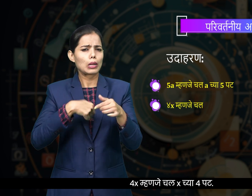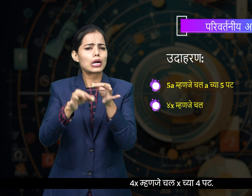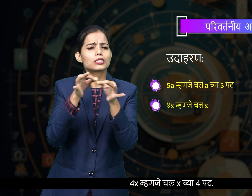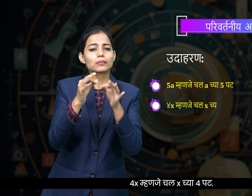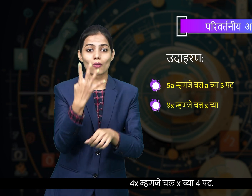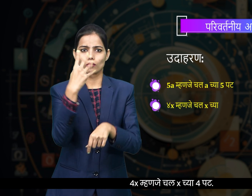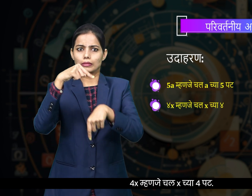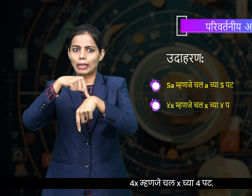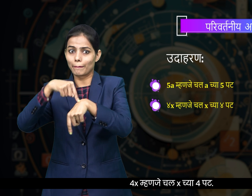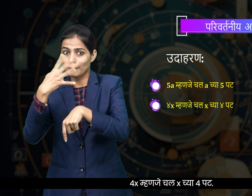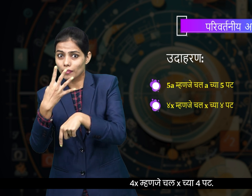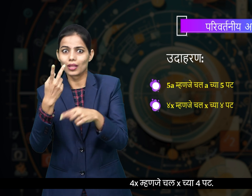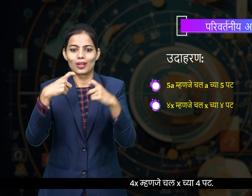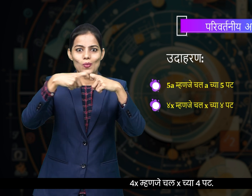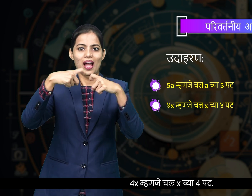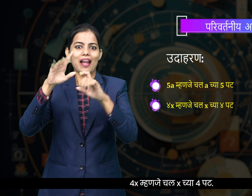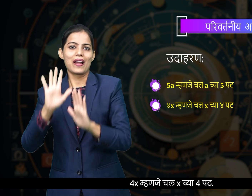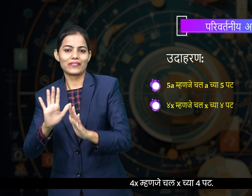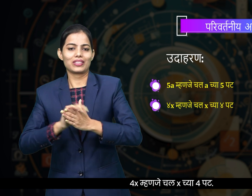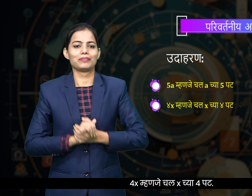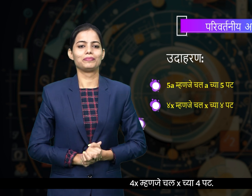4x म्हणजे चल x च्या 4 पट.